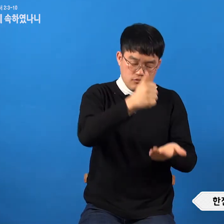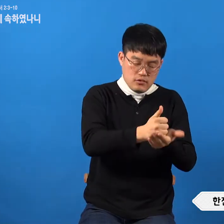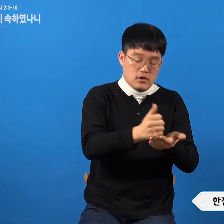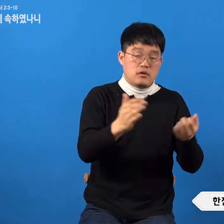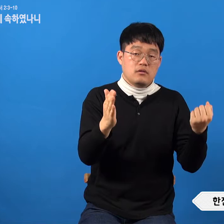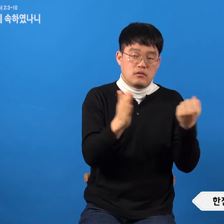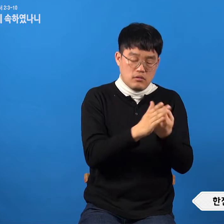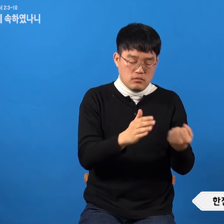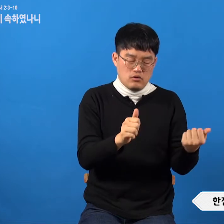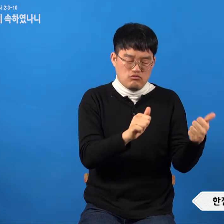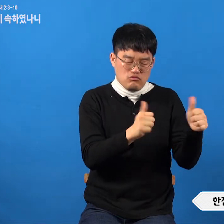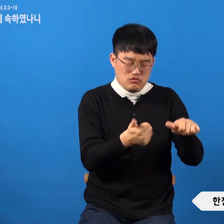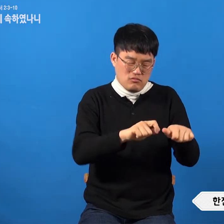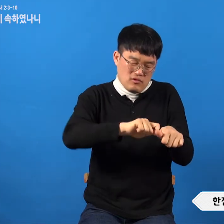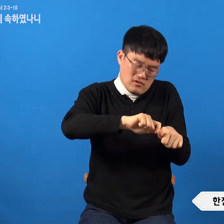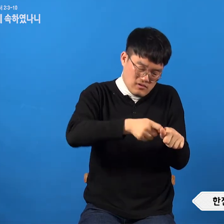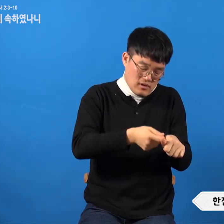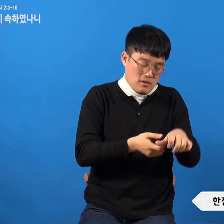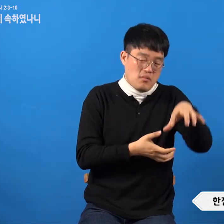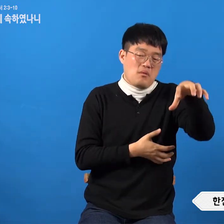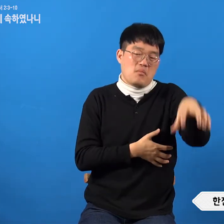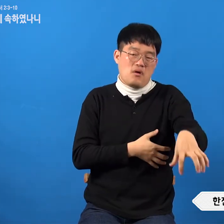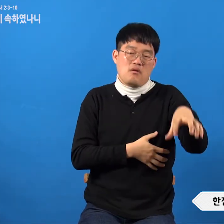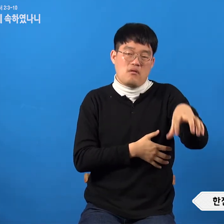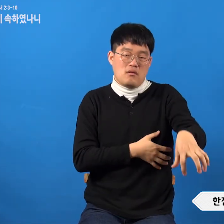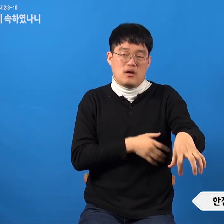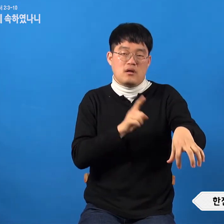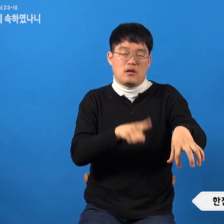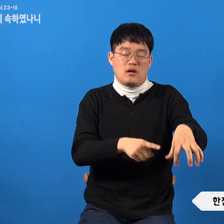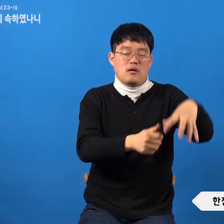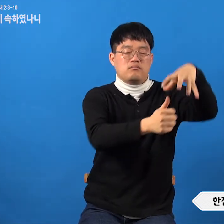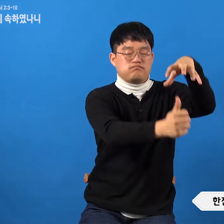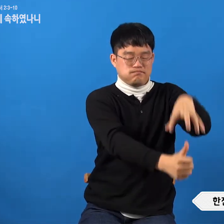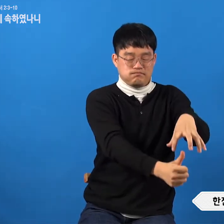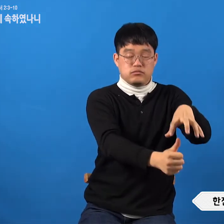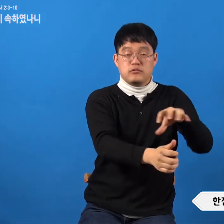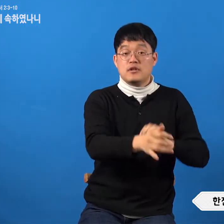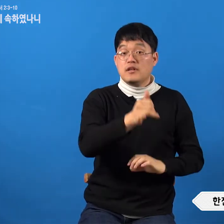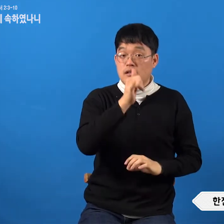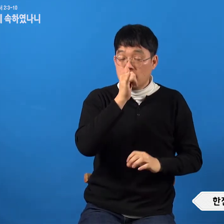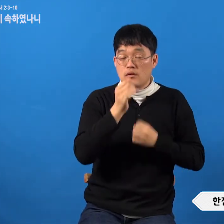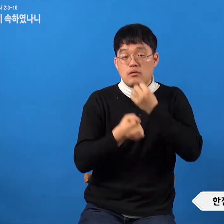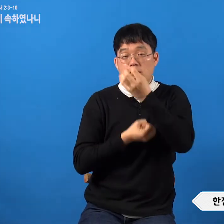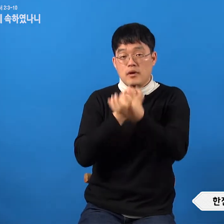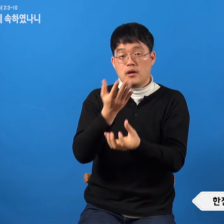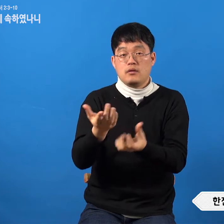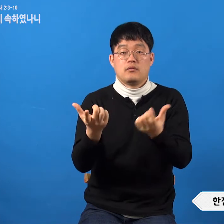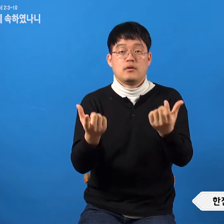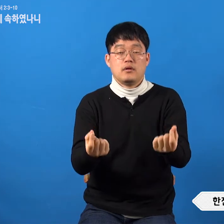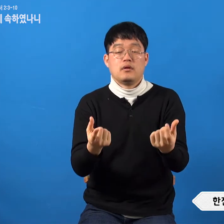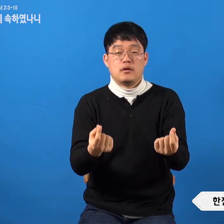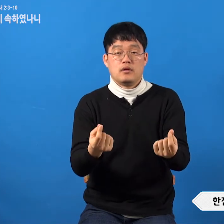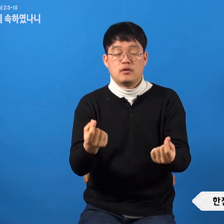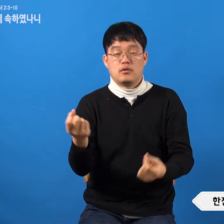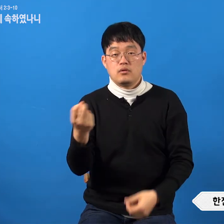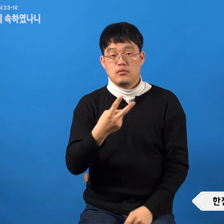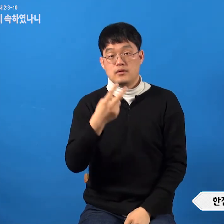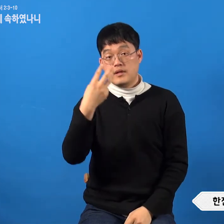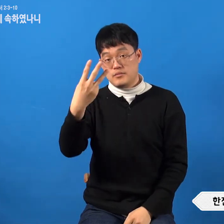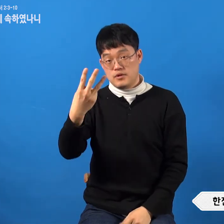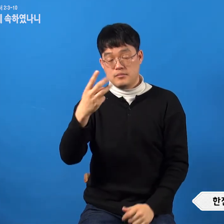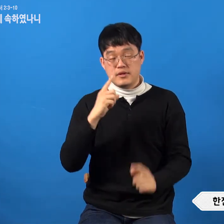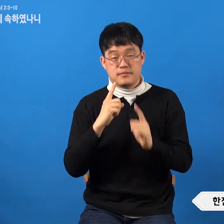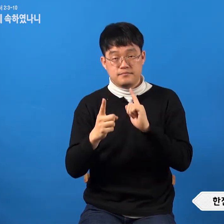인해서 죽음과 형벌의 장소로 던져졌다 하는 뜻입니다. 그 다음 3절도